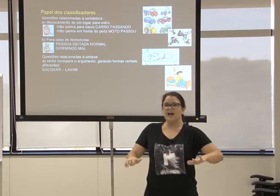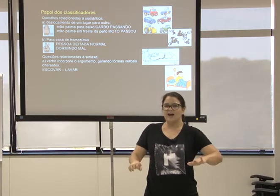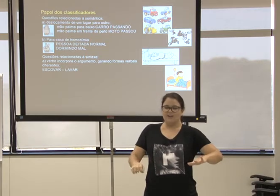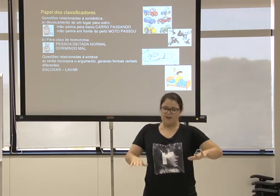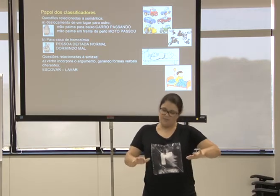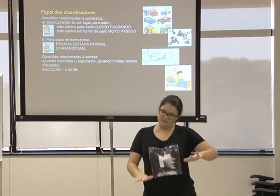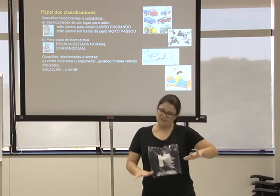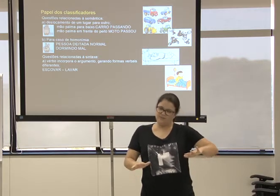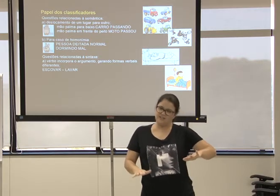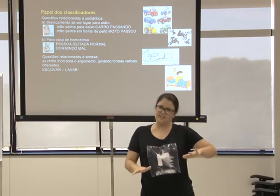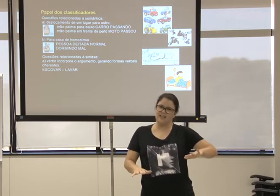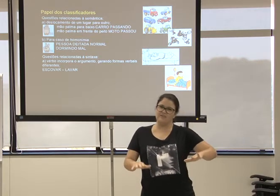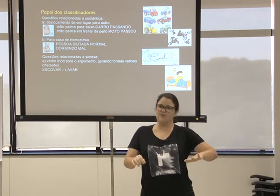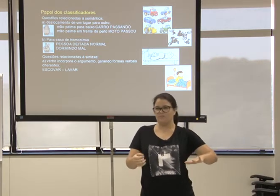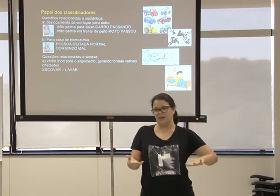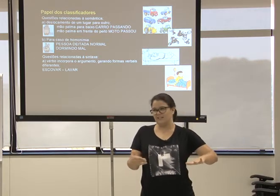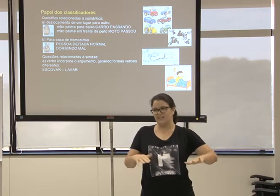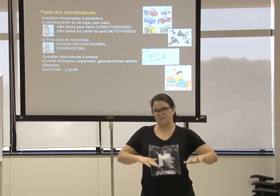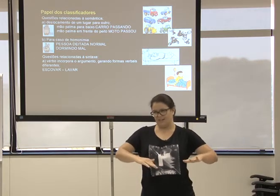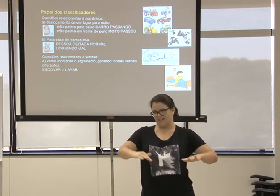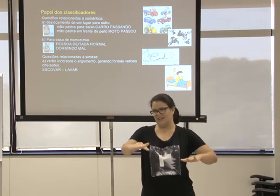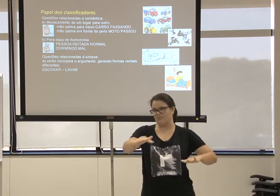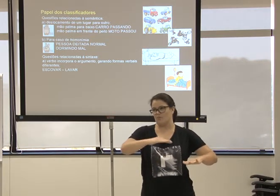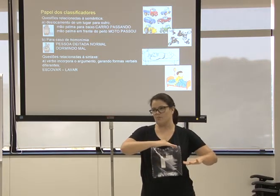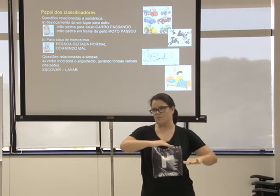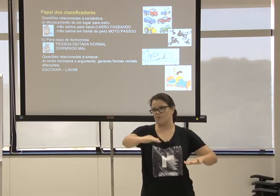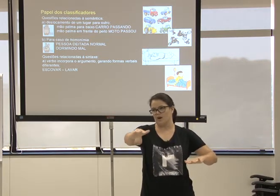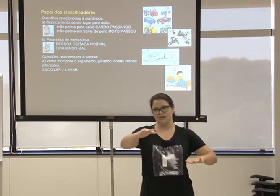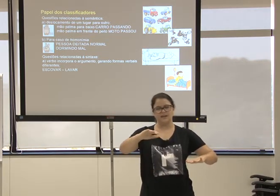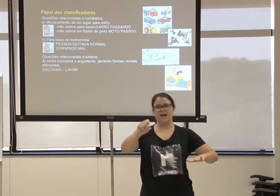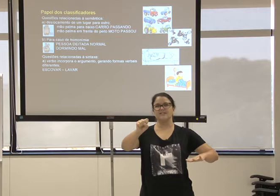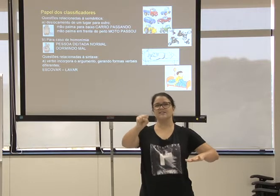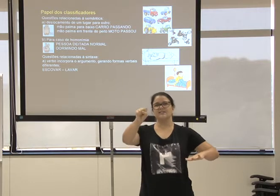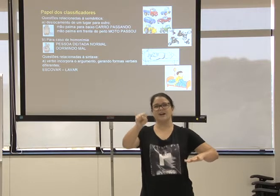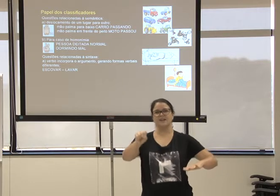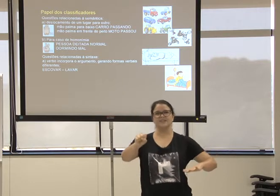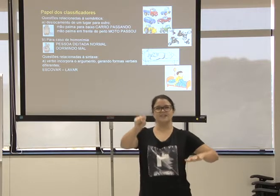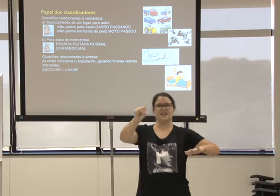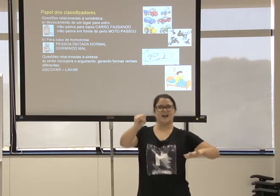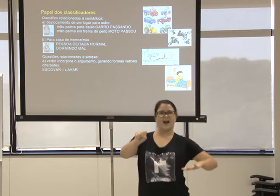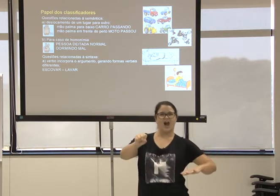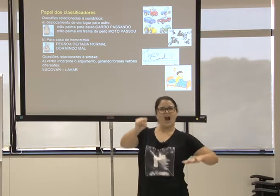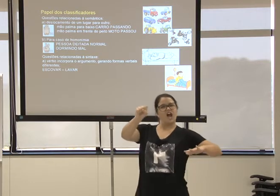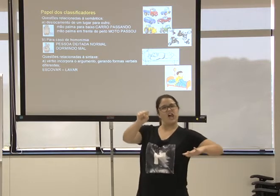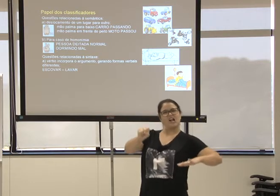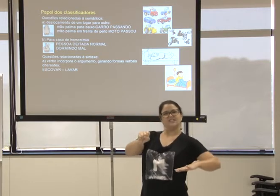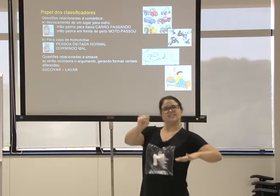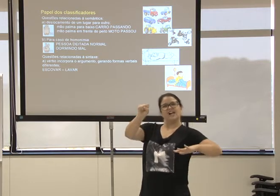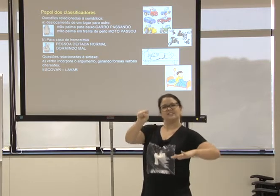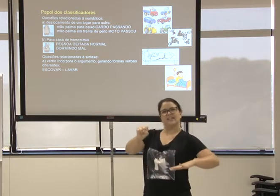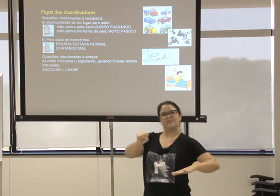o carro passa num desnível, Brasília nunca, né? Aí anda assim. Santa